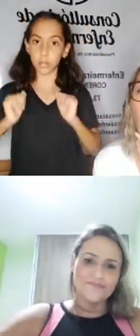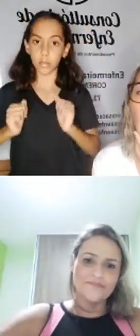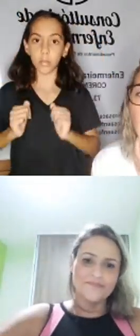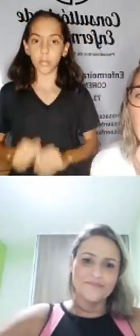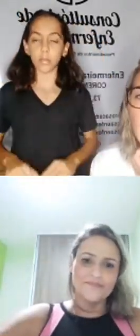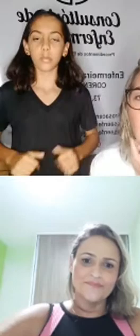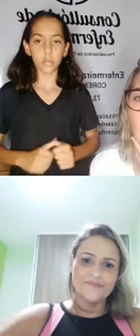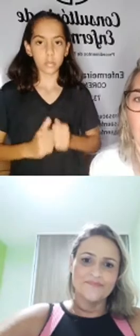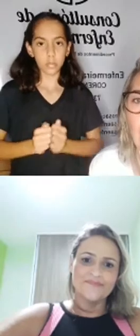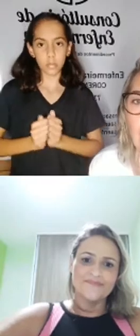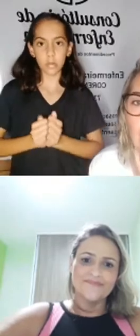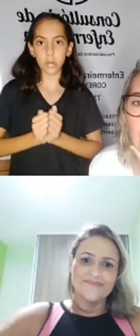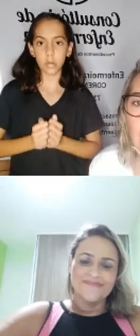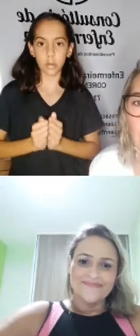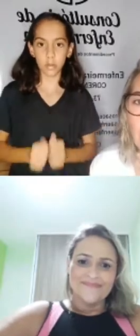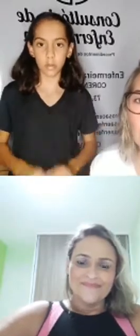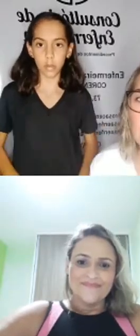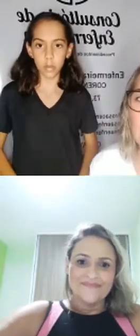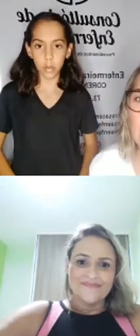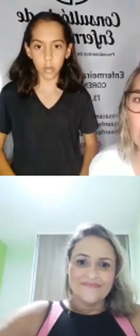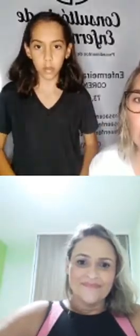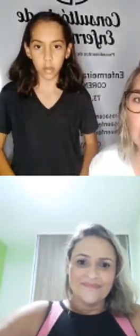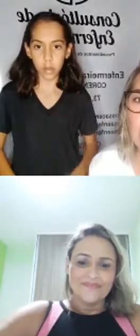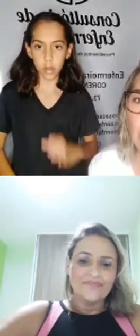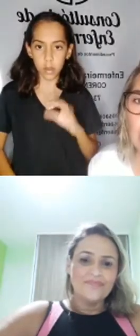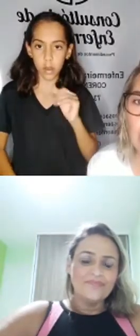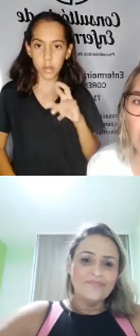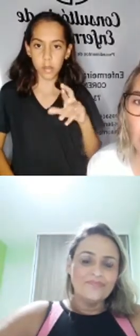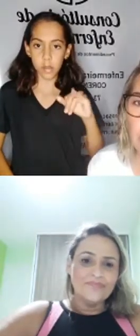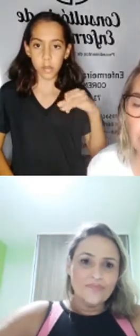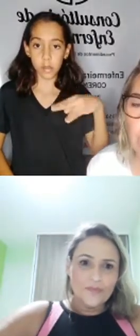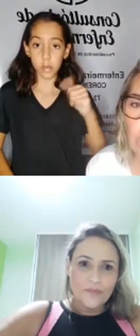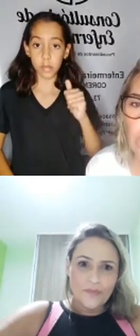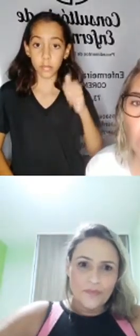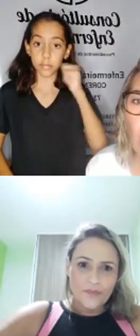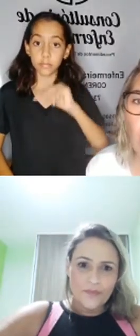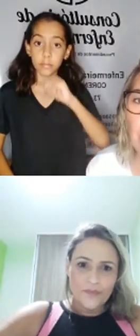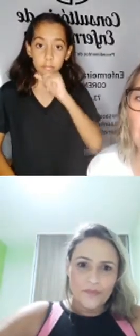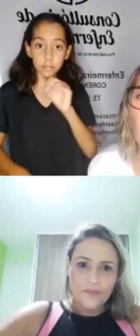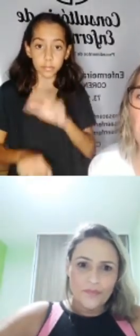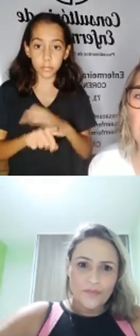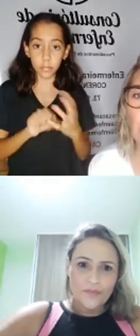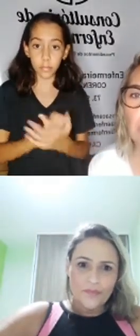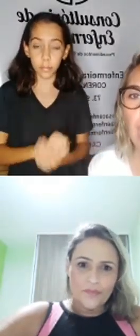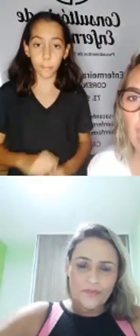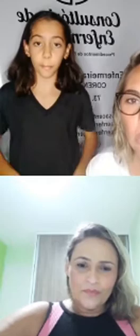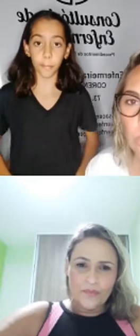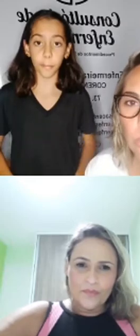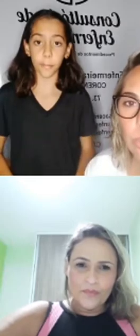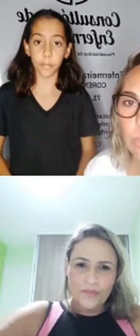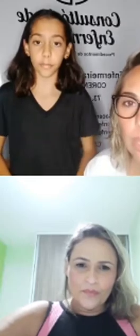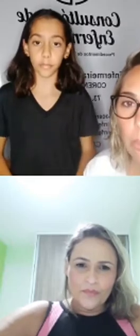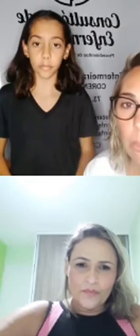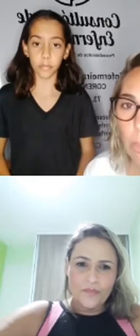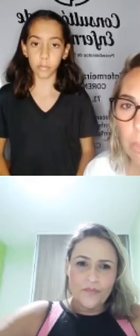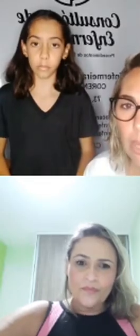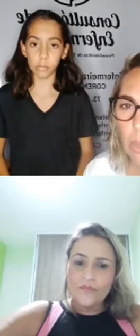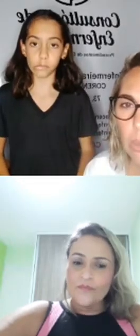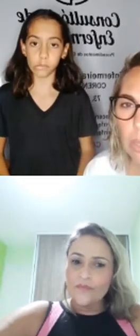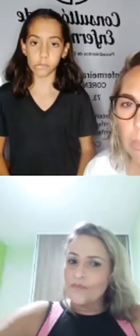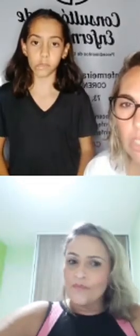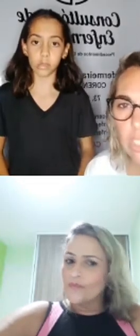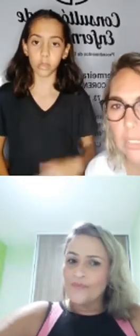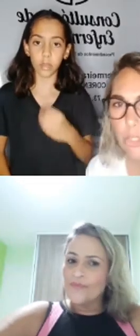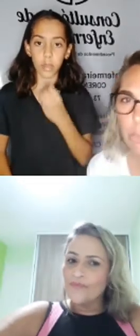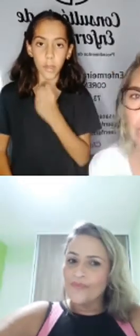bom. Karina está perguntando se a mãe tem Covid, qual a melhor via de parto? É uma boa